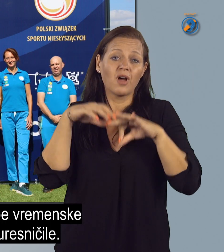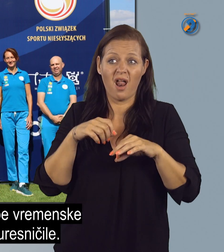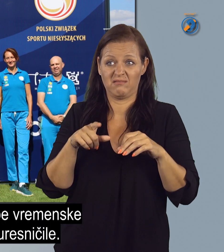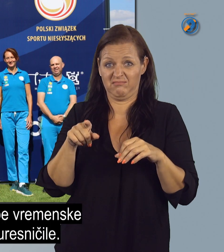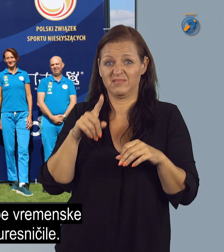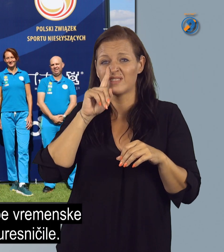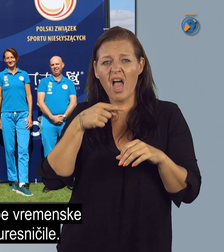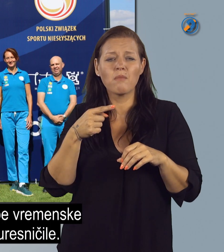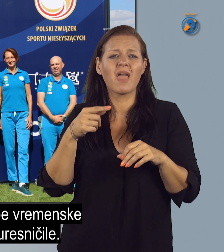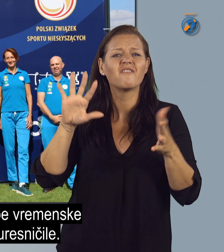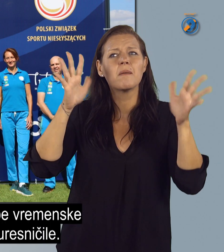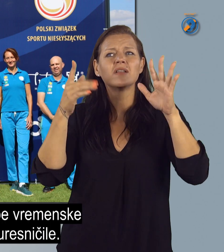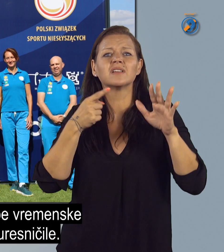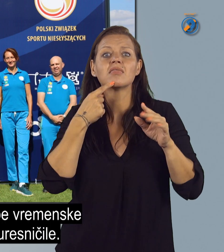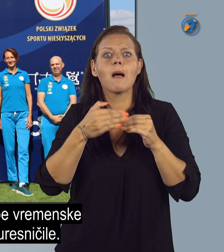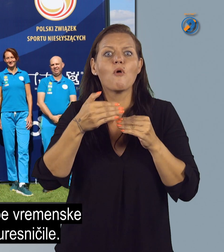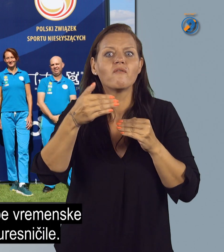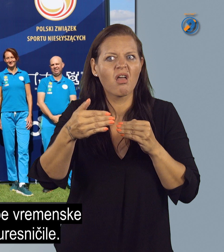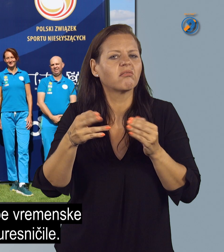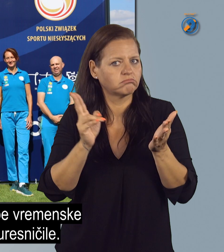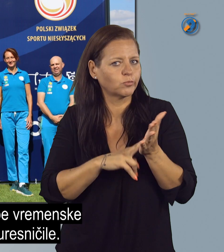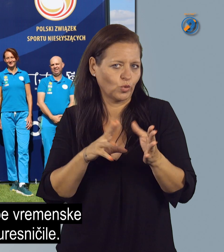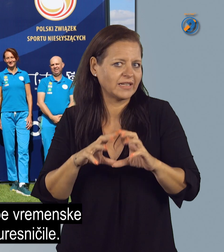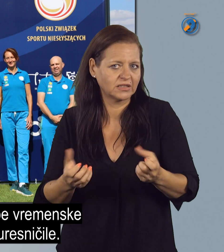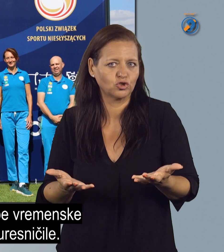Žal so se slabe vremenske napovedi uresničile.